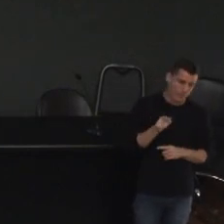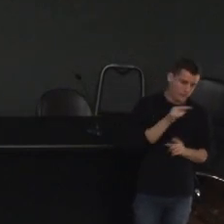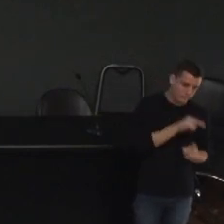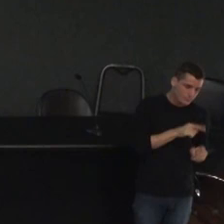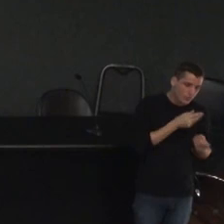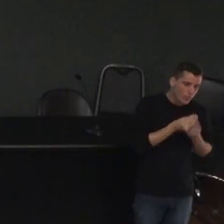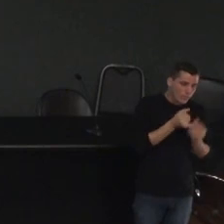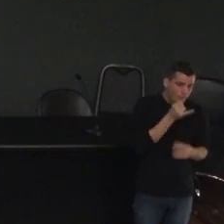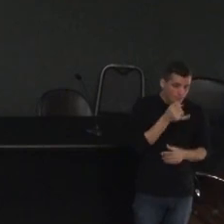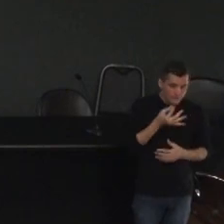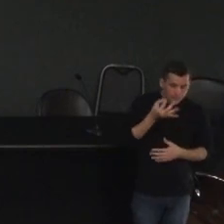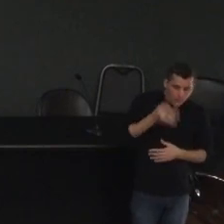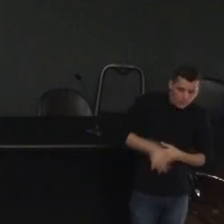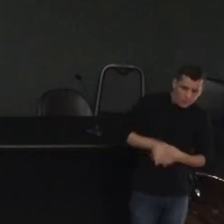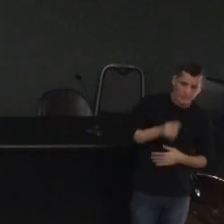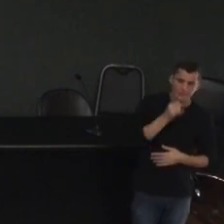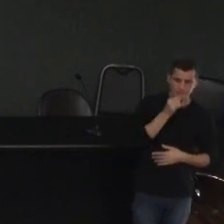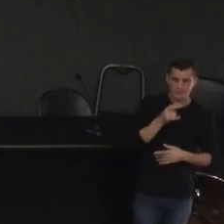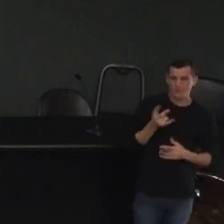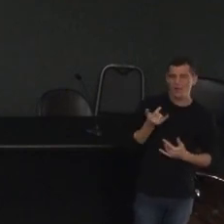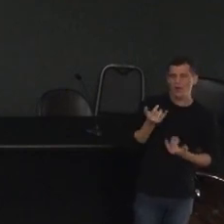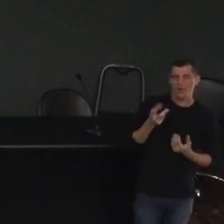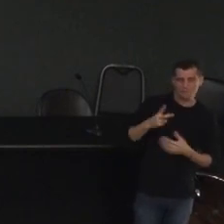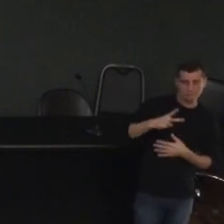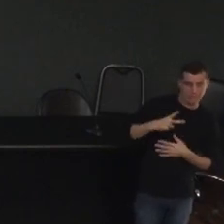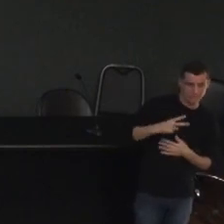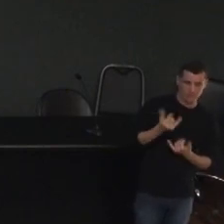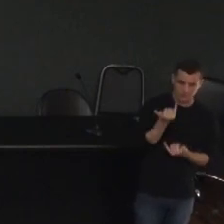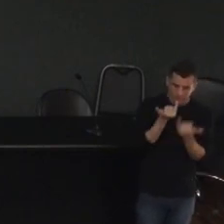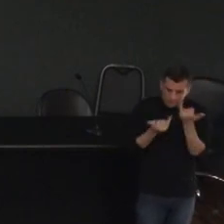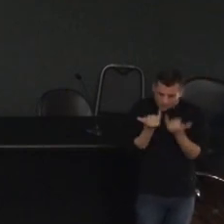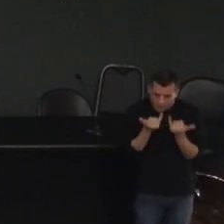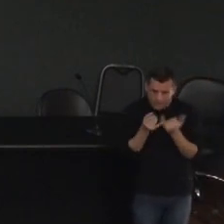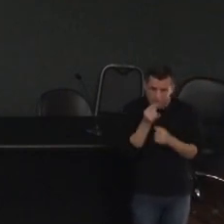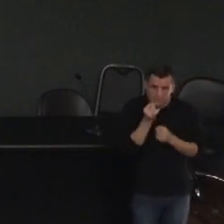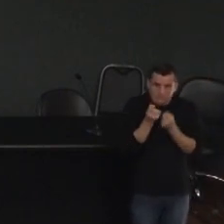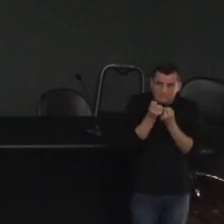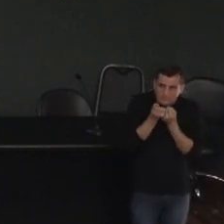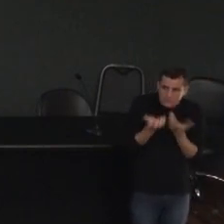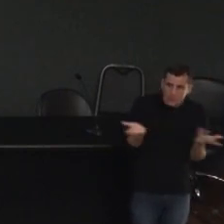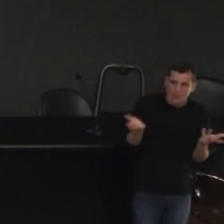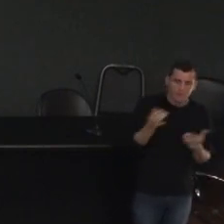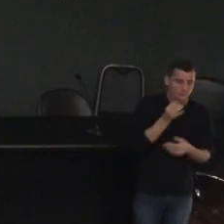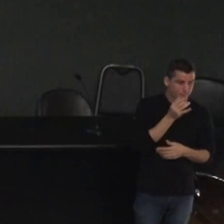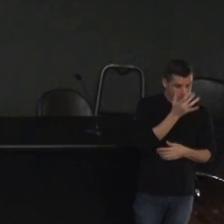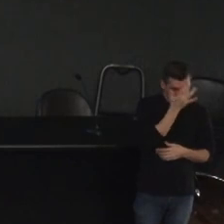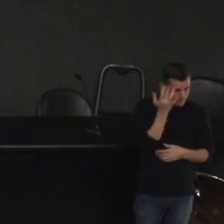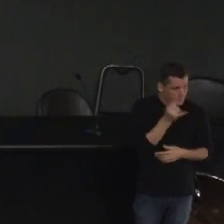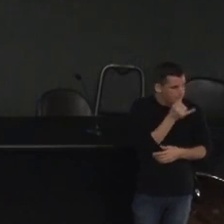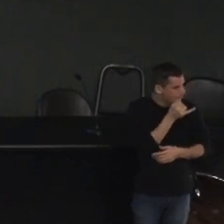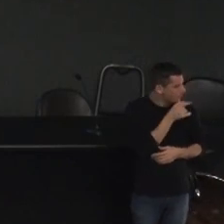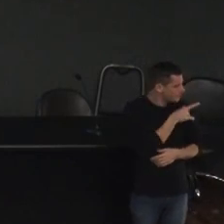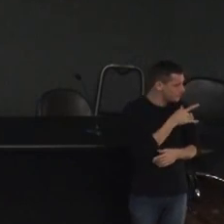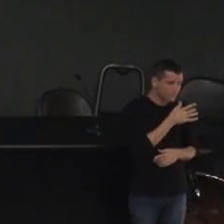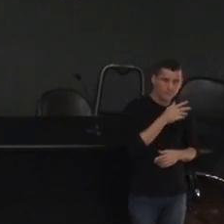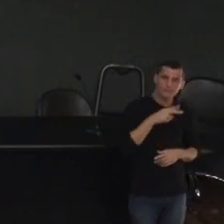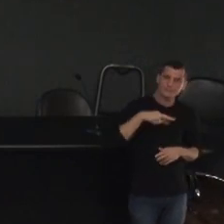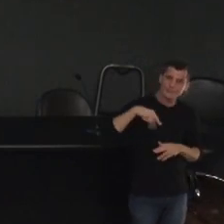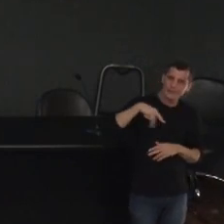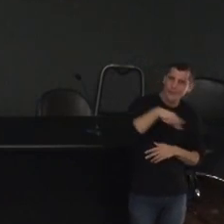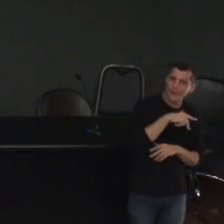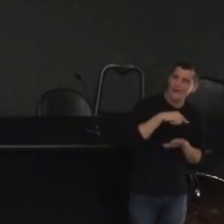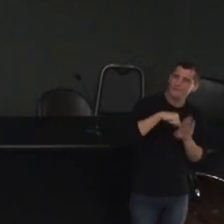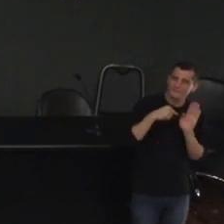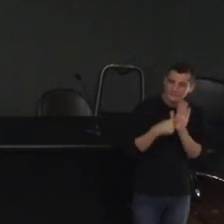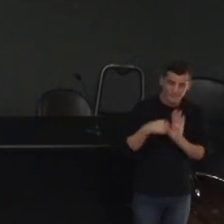a violação na segurança de dados pessoais Então se alguém passar correndo ali roubar aquela lista que tá ali em cima com o nome de pessoas é